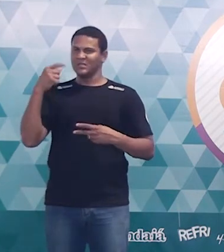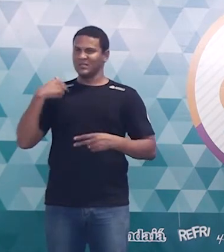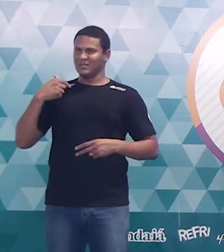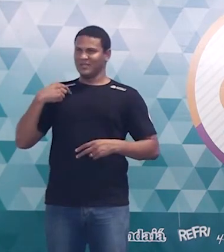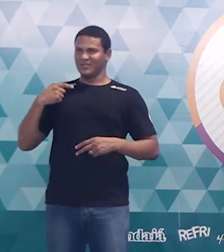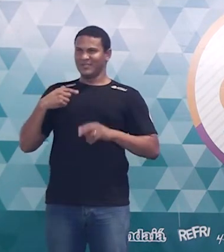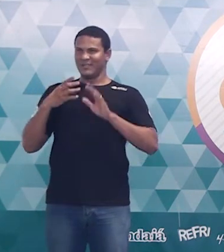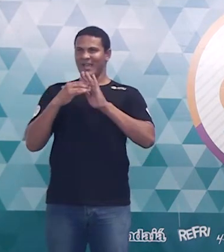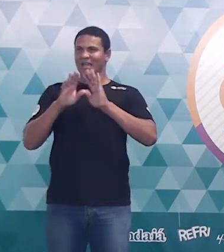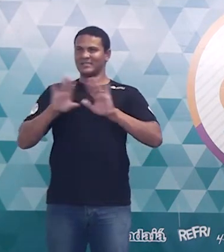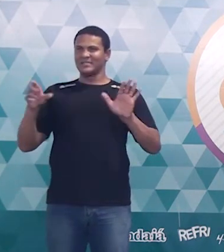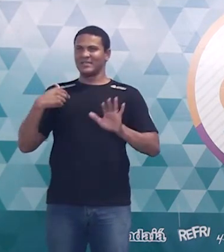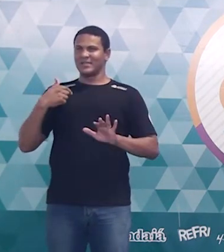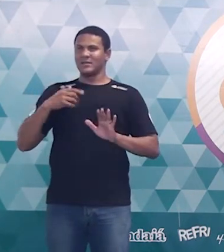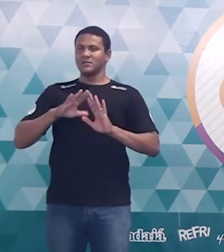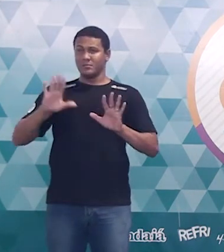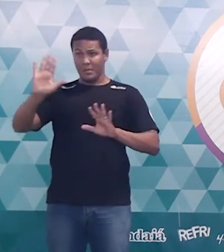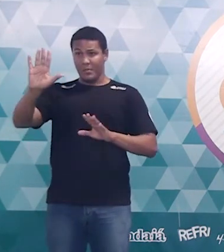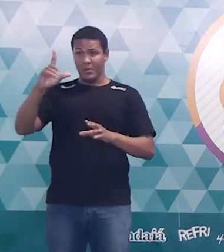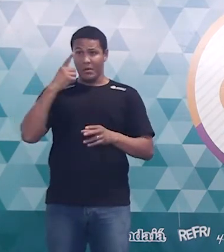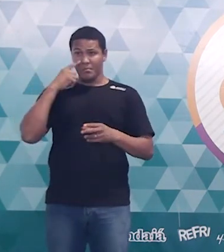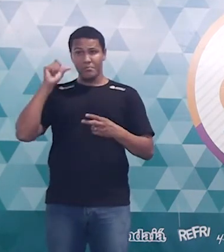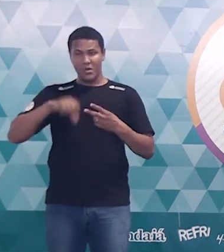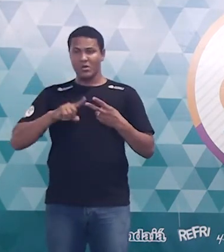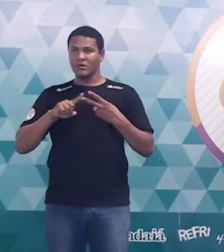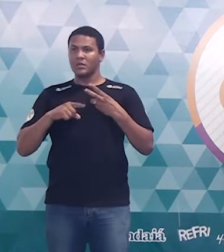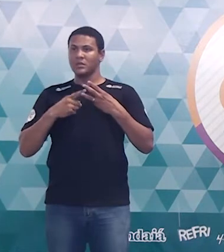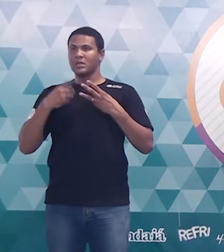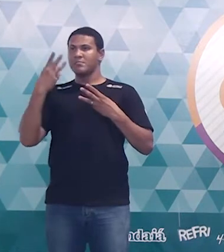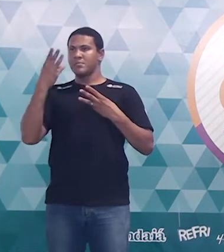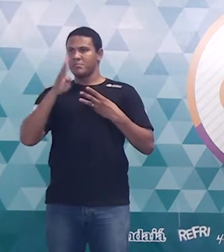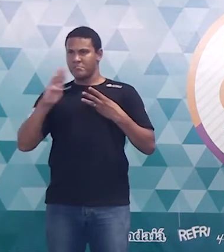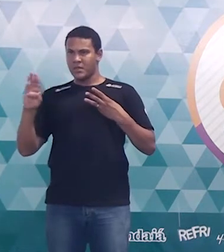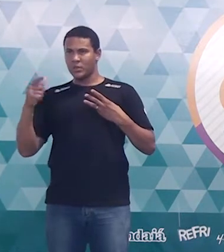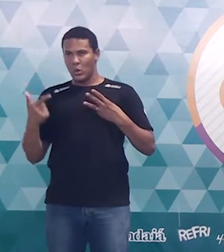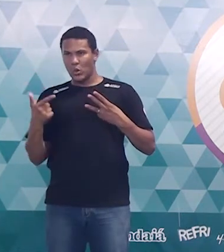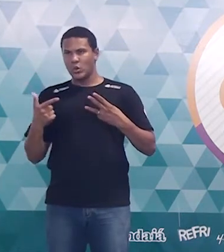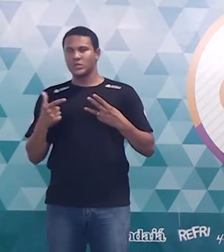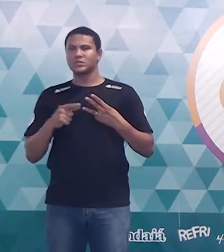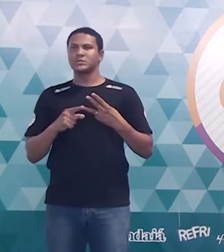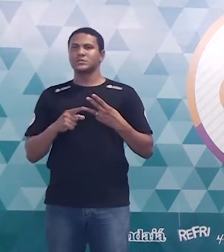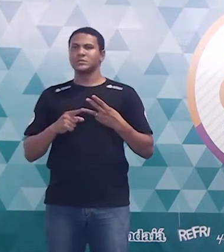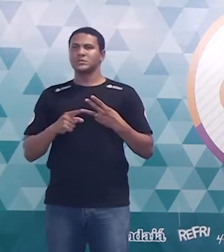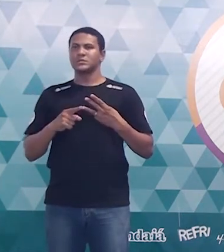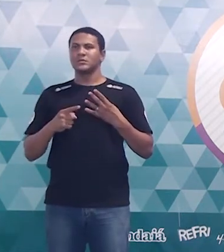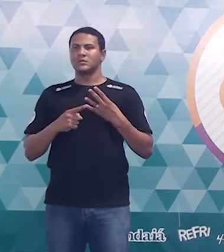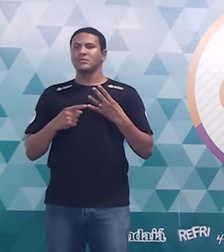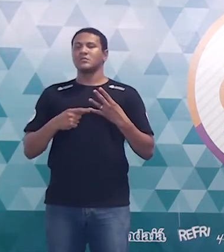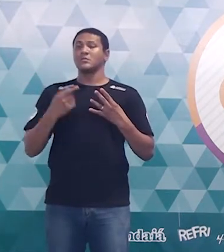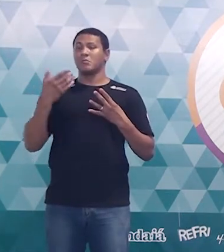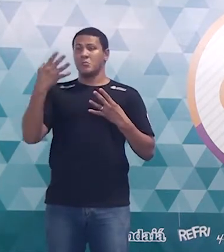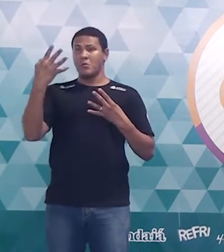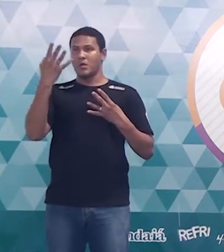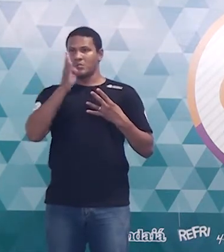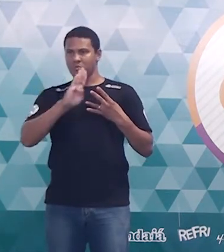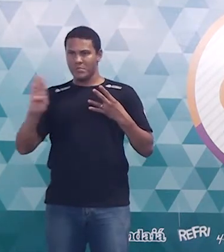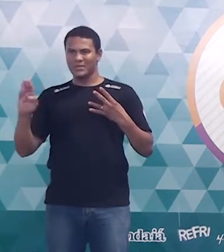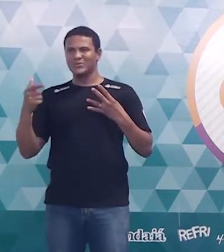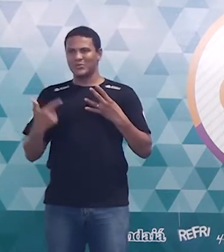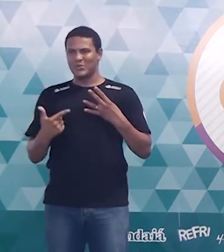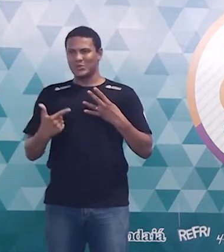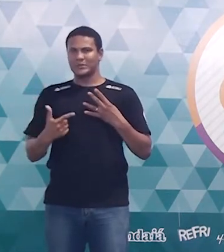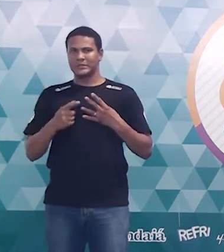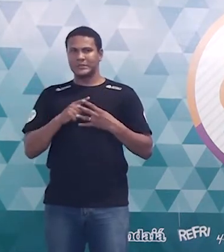professor. Calma, vai piorar. Terceiro bimestre, média 2. E quarto bimestre, média